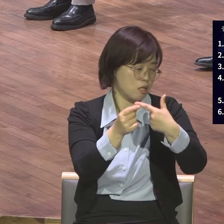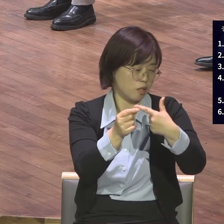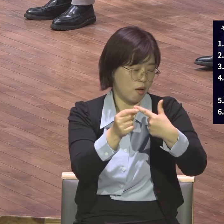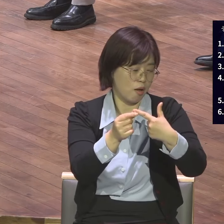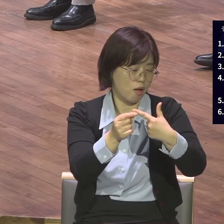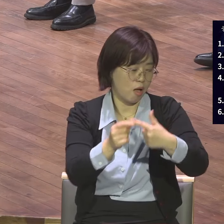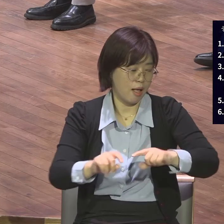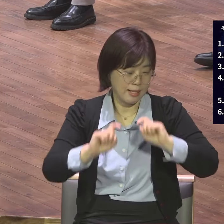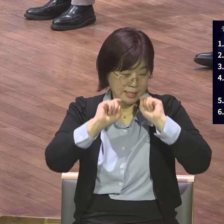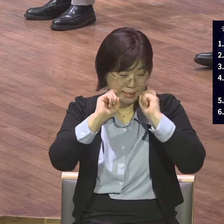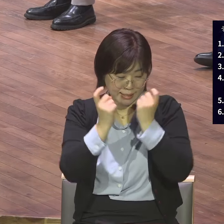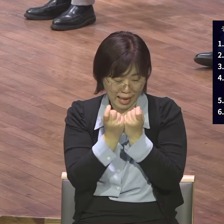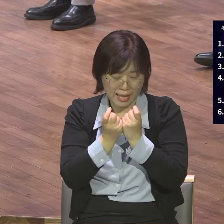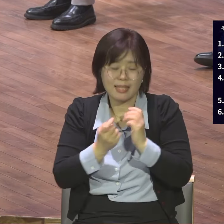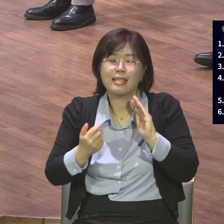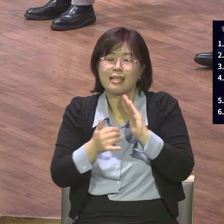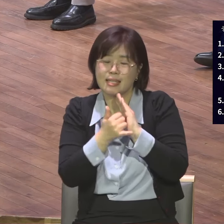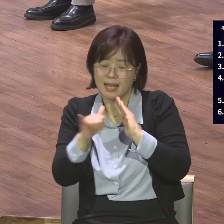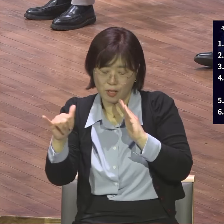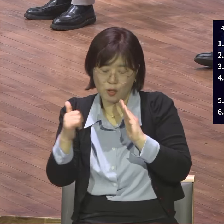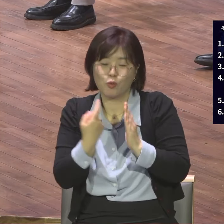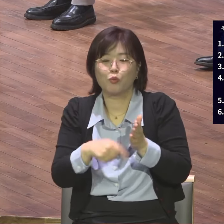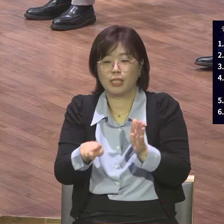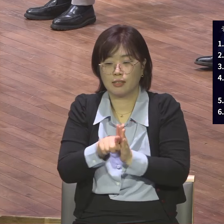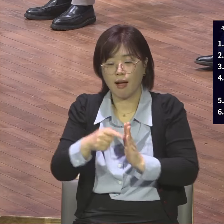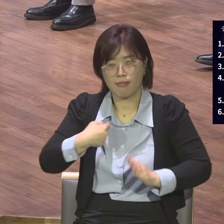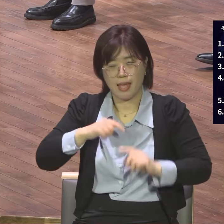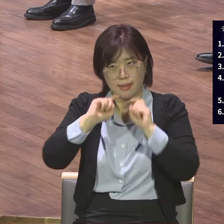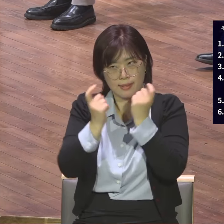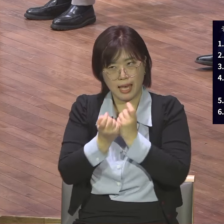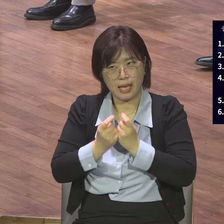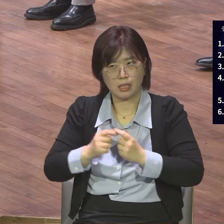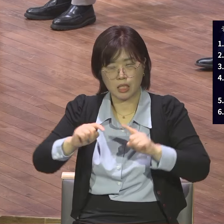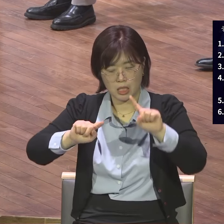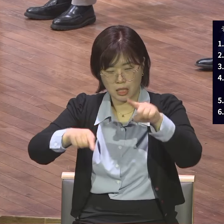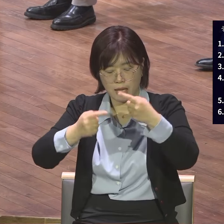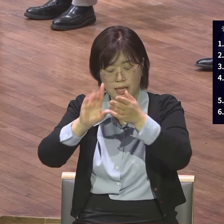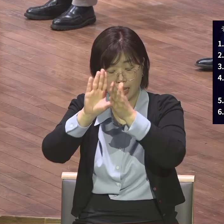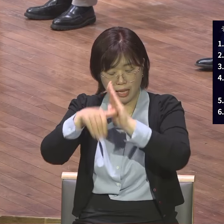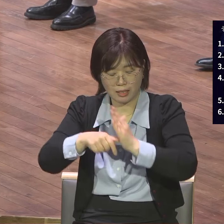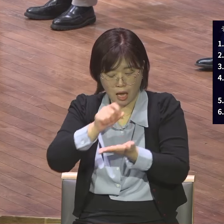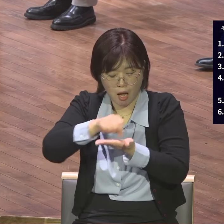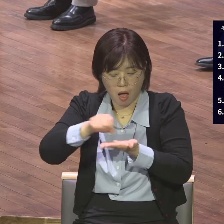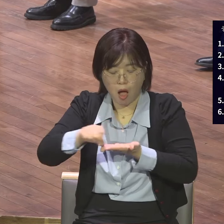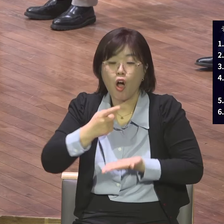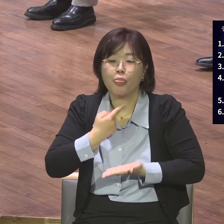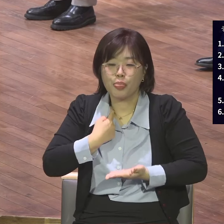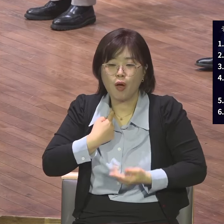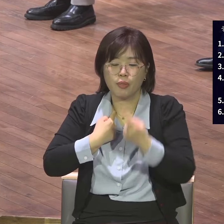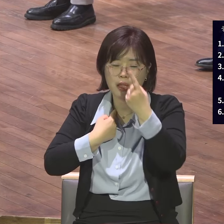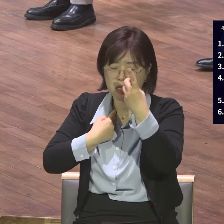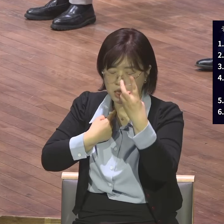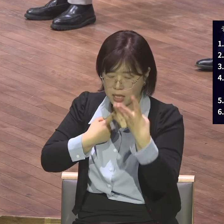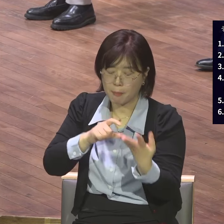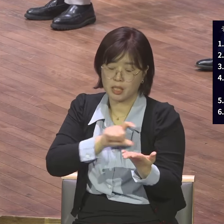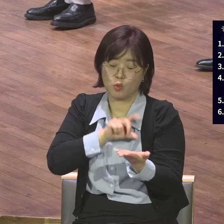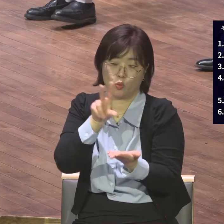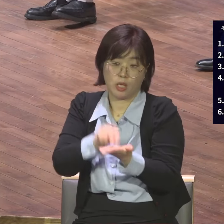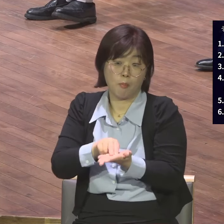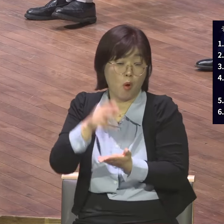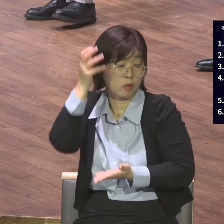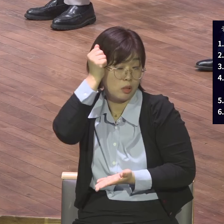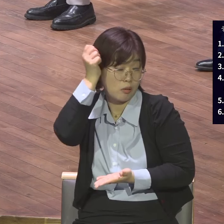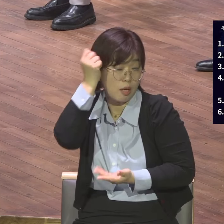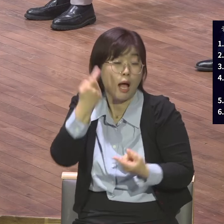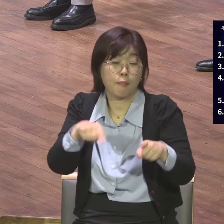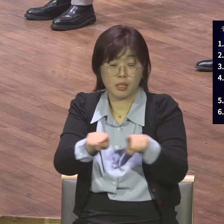장막터가 넓혀지는 응답을 체험케 하여 주시옵소서. 교회와 지역과 237 고륙의 장막터가 넓혀지게 하여 주시옵소서.